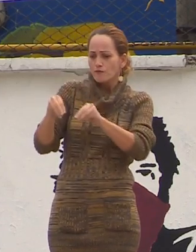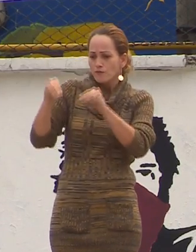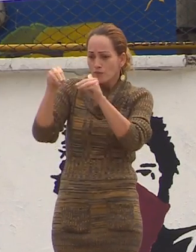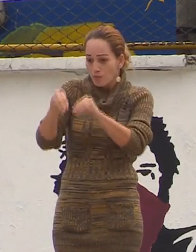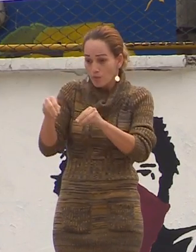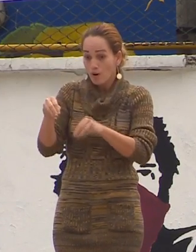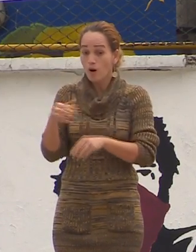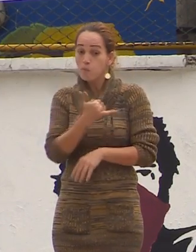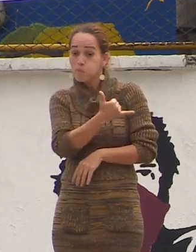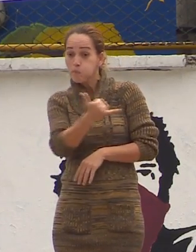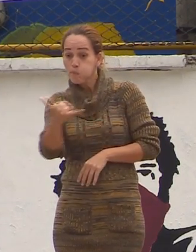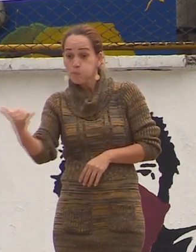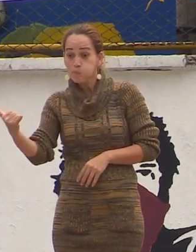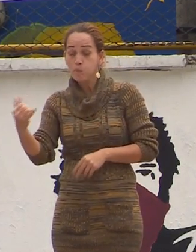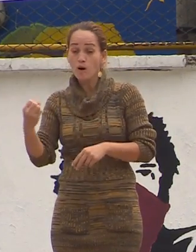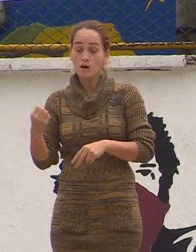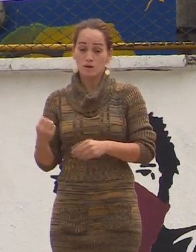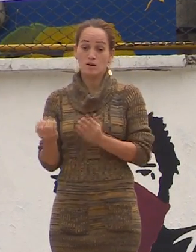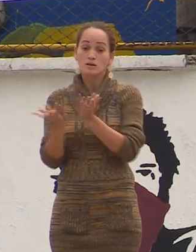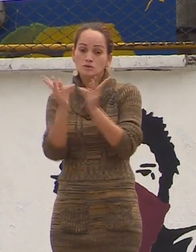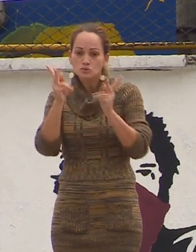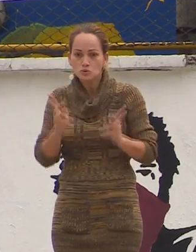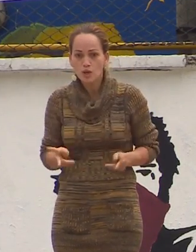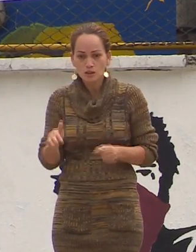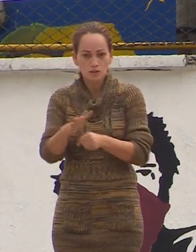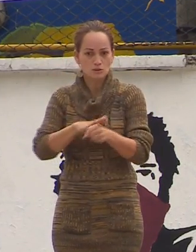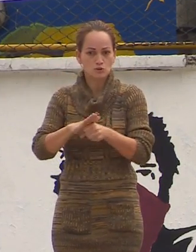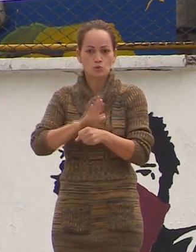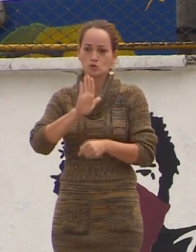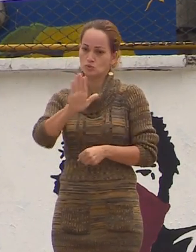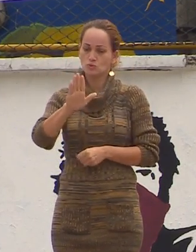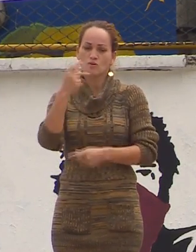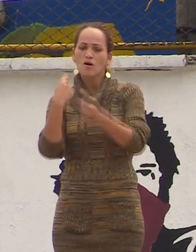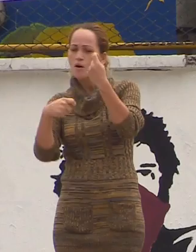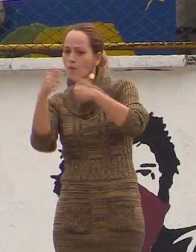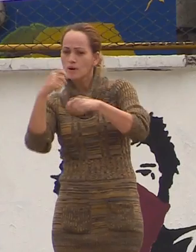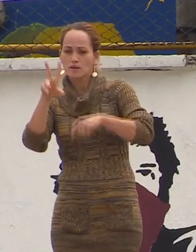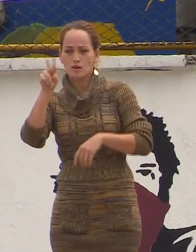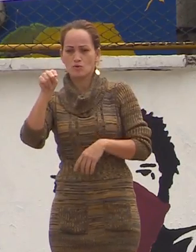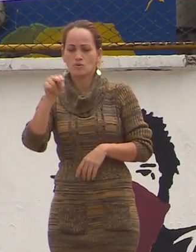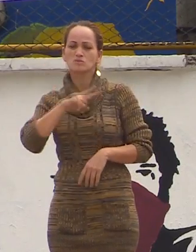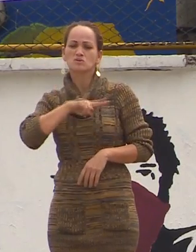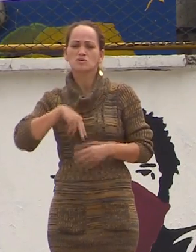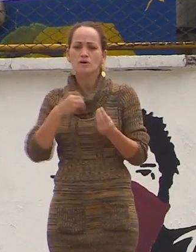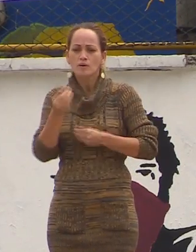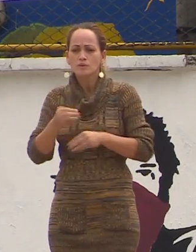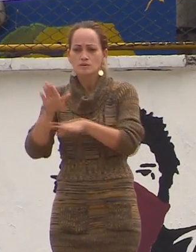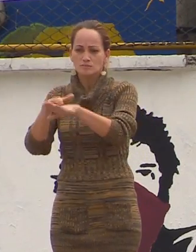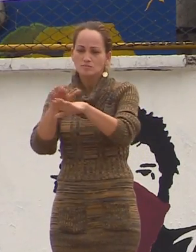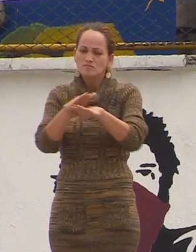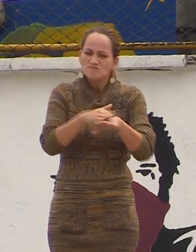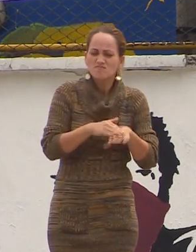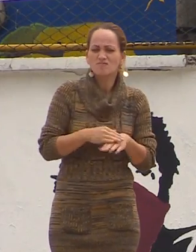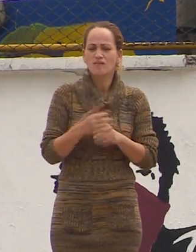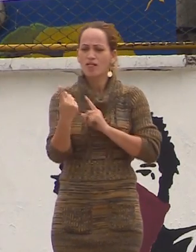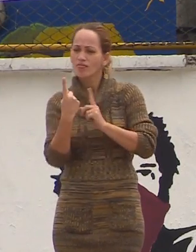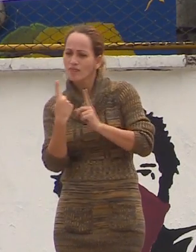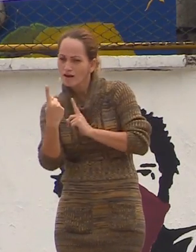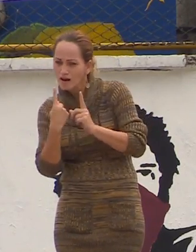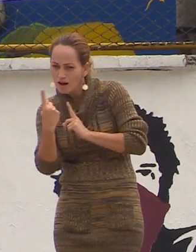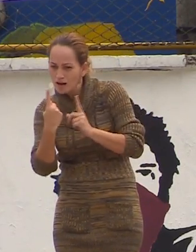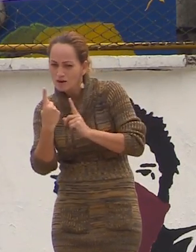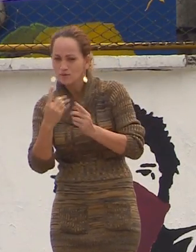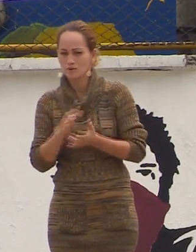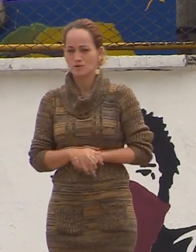con estudiantes en esta situación. Los convocamos de inmediato al diálogo, a